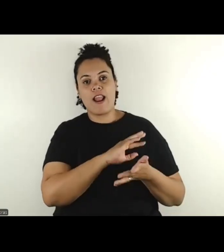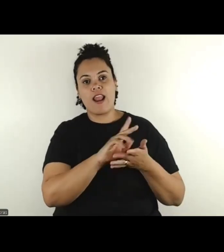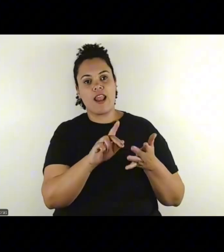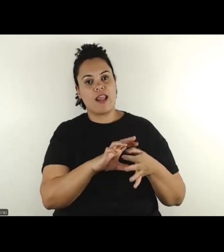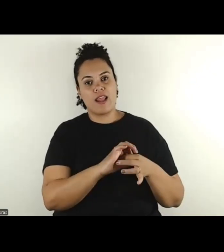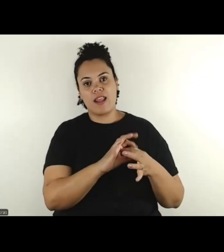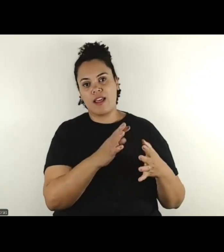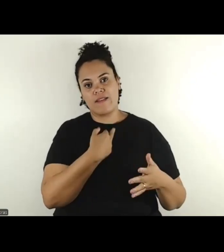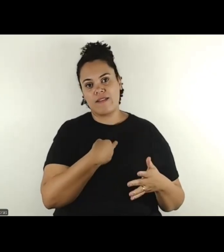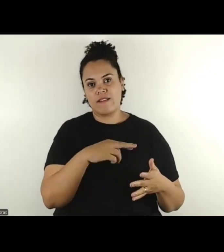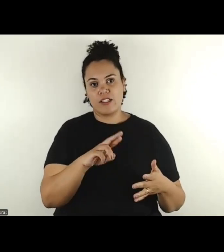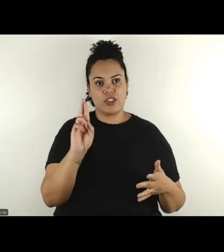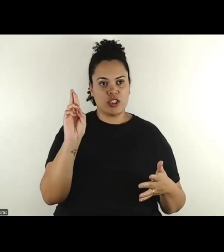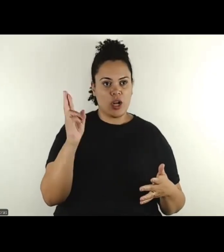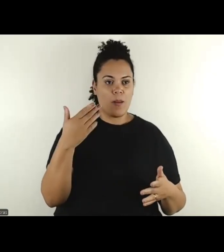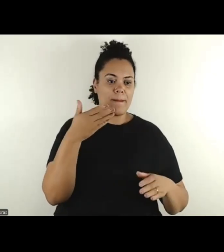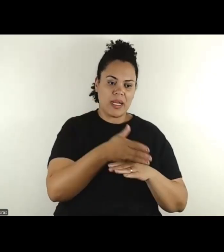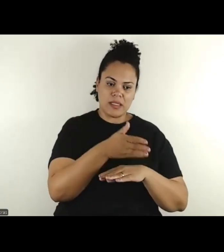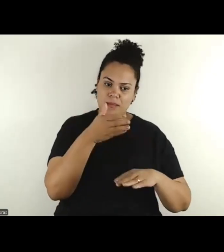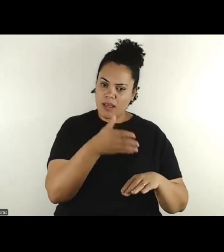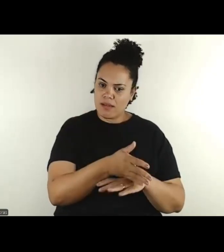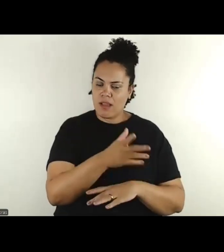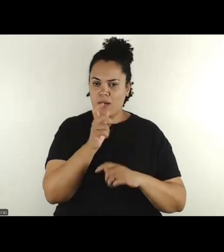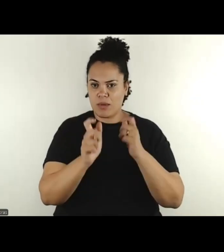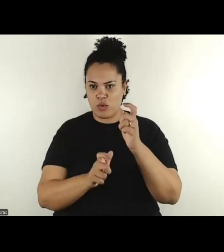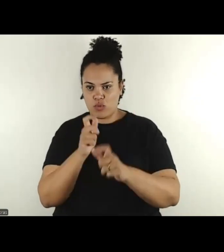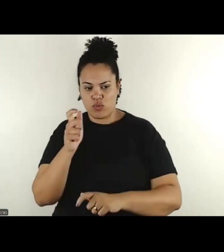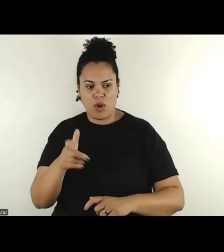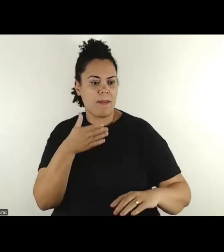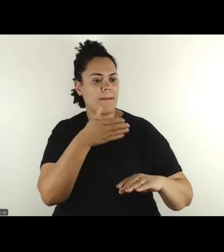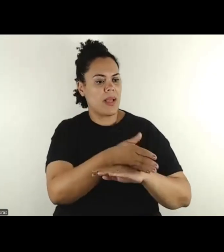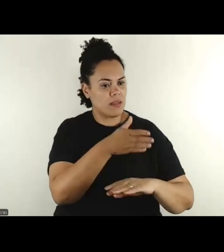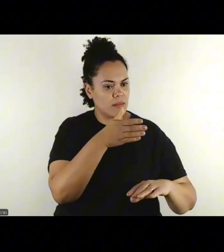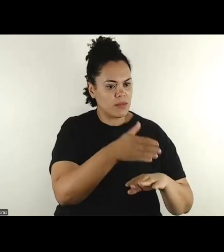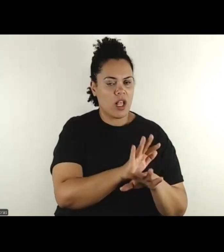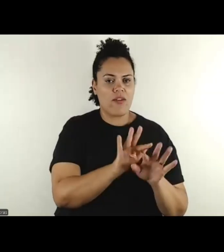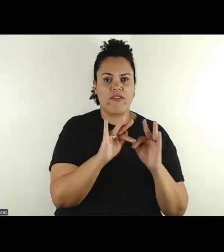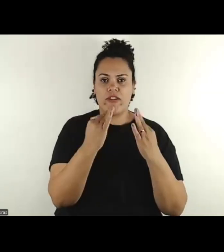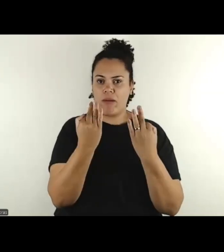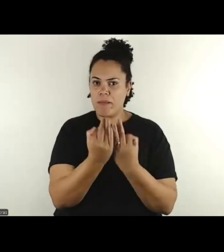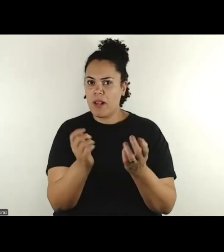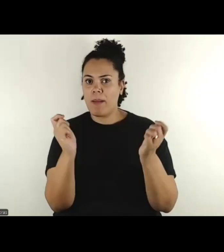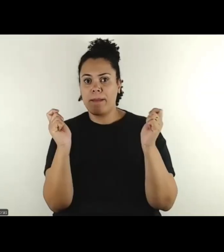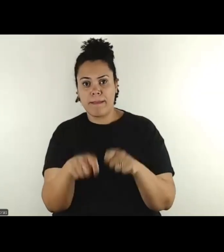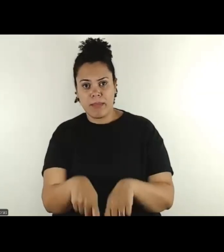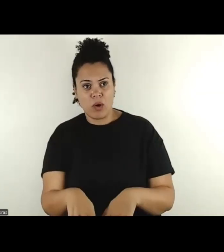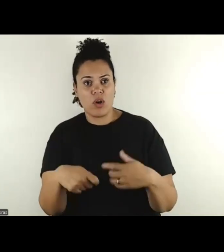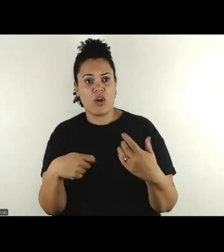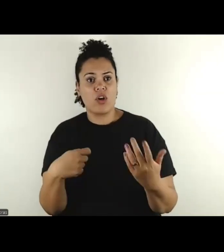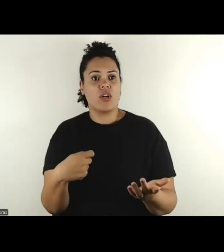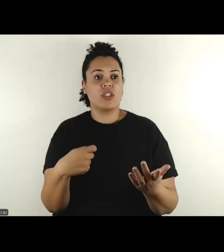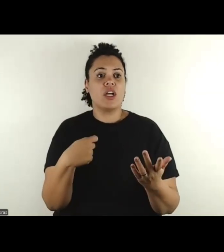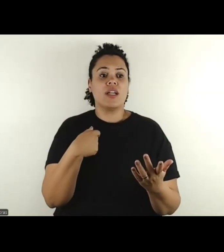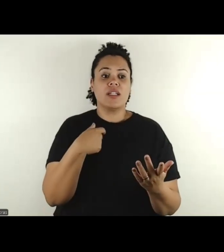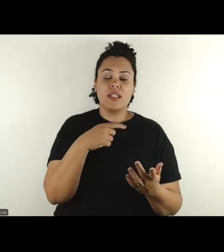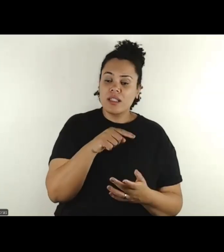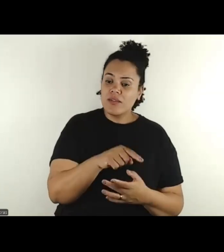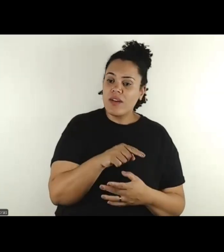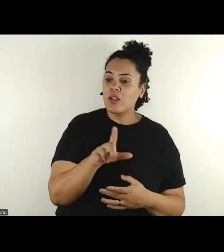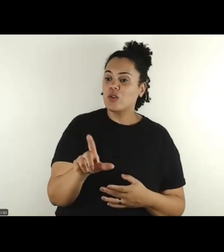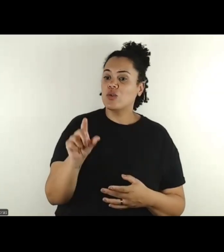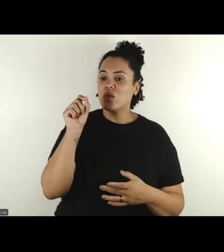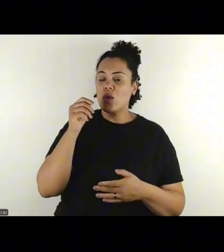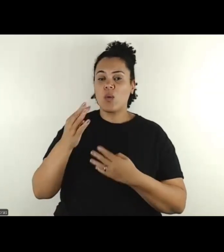Com a participação dos usuários, com a participação de familiares, que vai preconizar pelo tratamento em liberdade, pelo